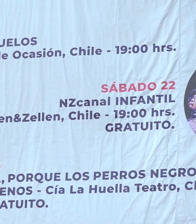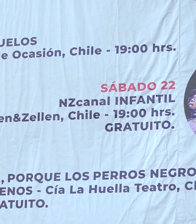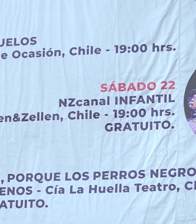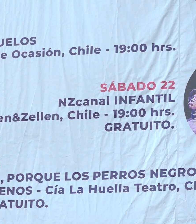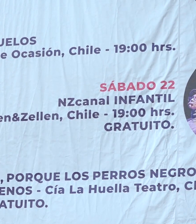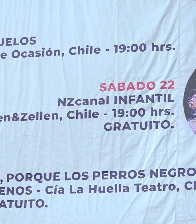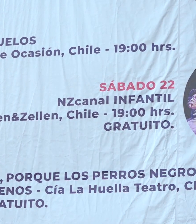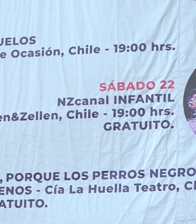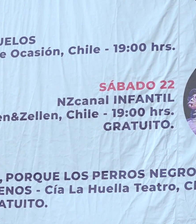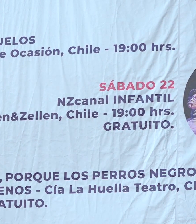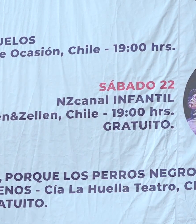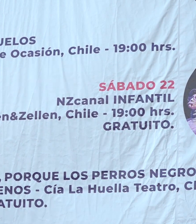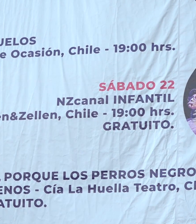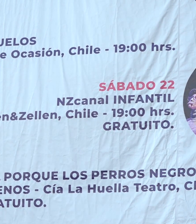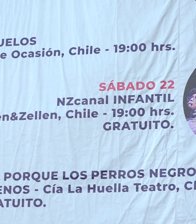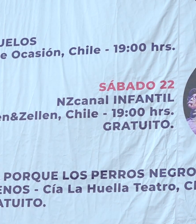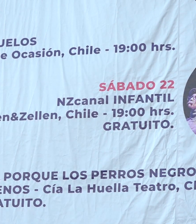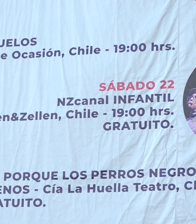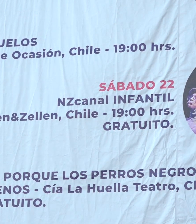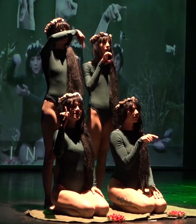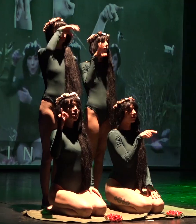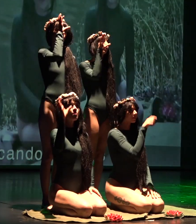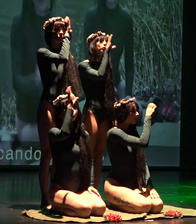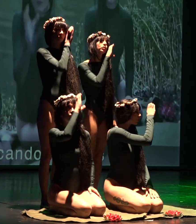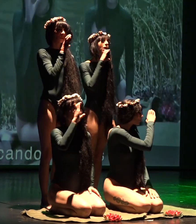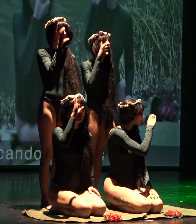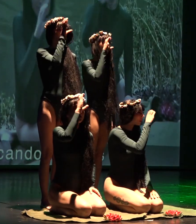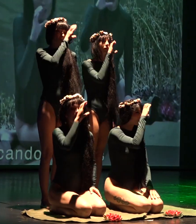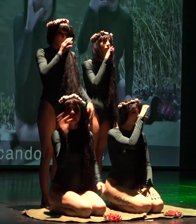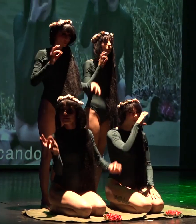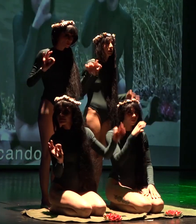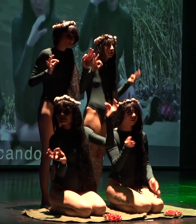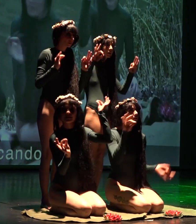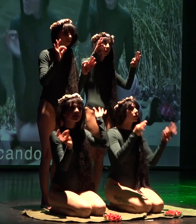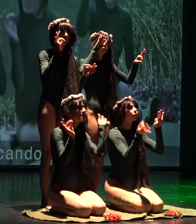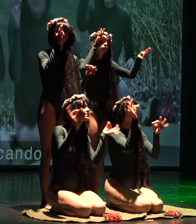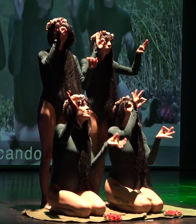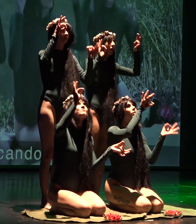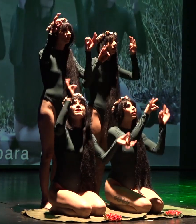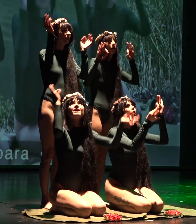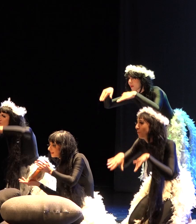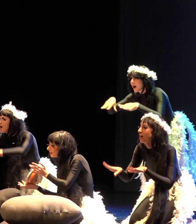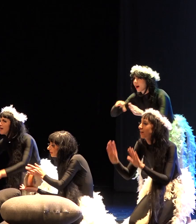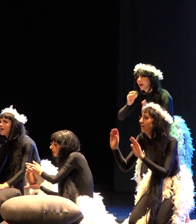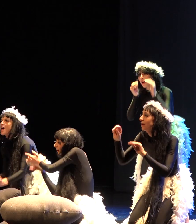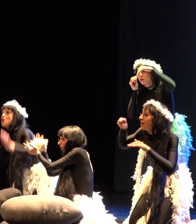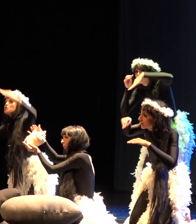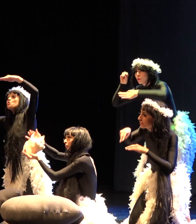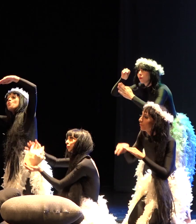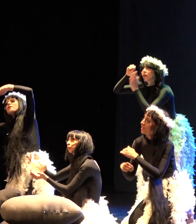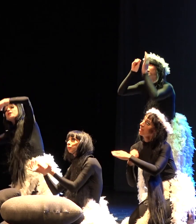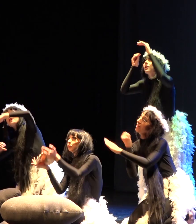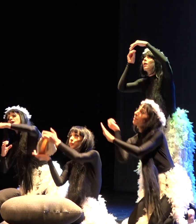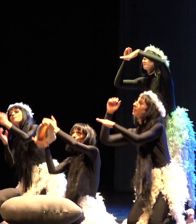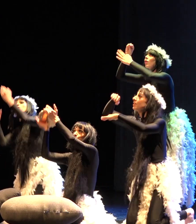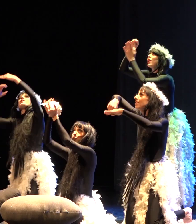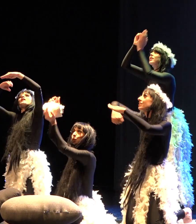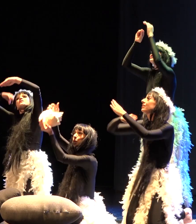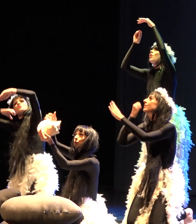Festival FanFest, que incluyó lenguaje de señas para transformar la música en un idioma que llega a todos, sin importar si pueden escuchar o no. Dios,